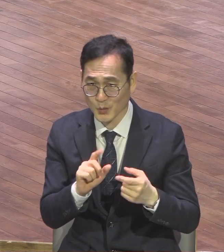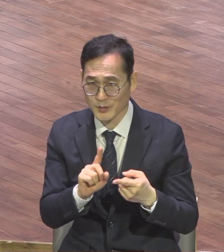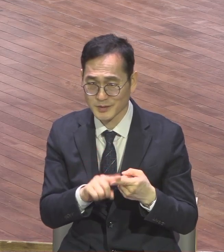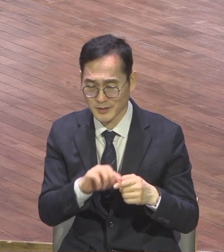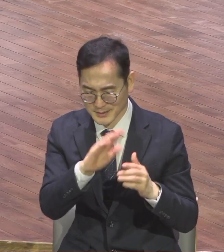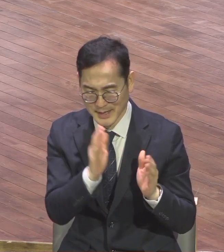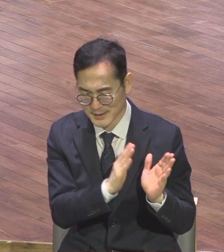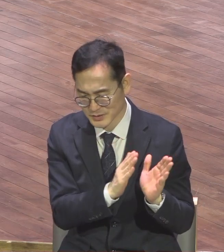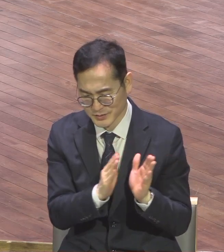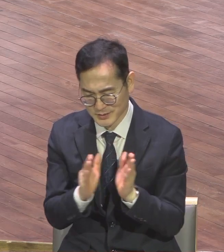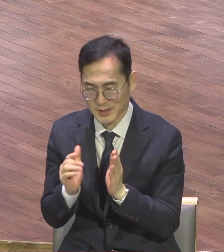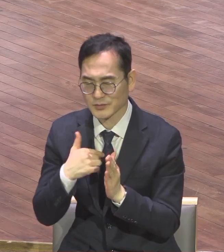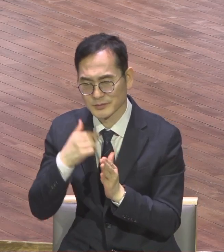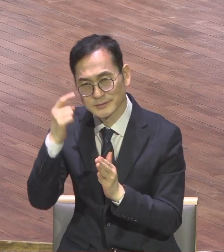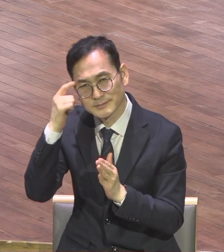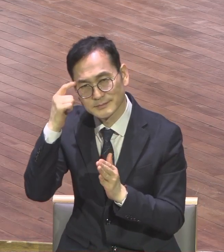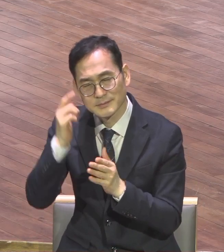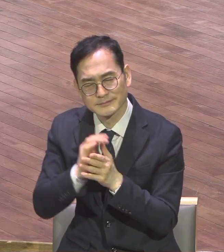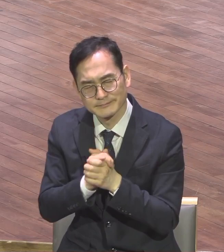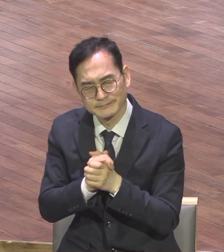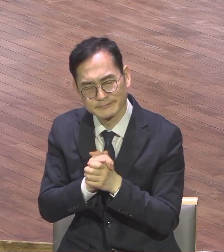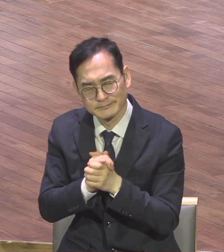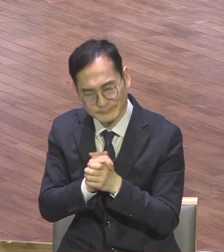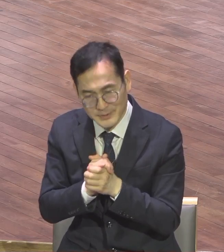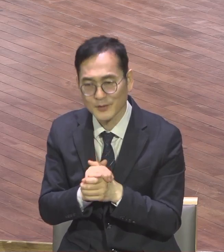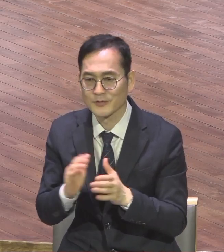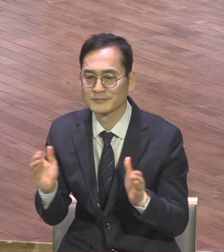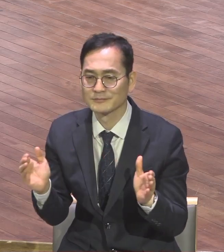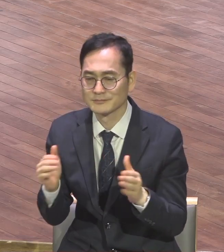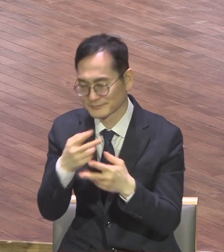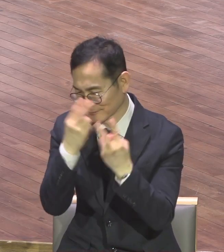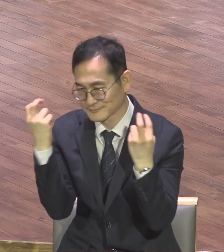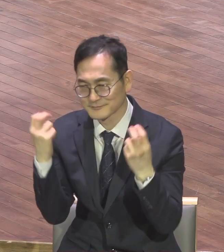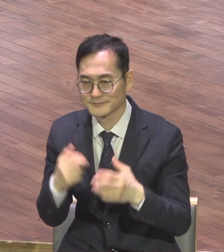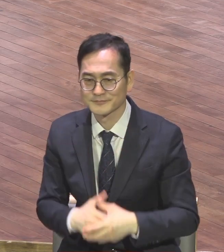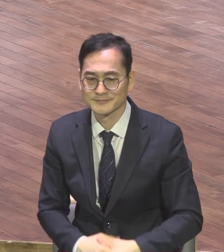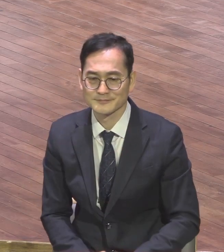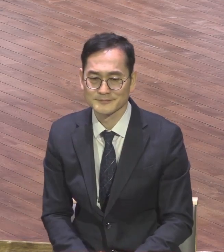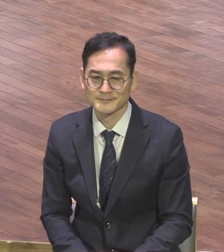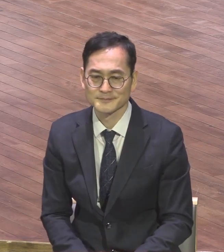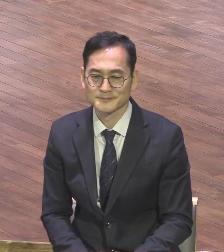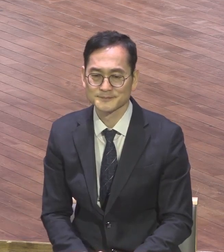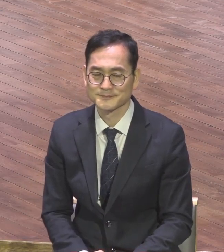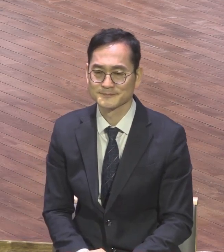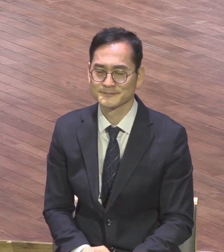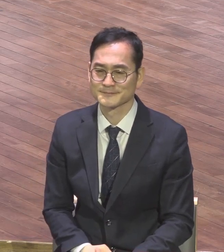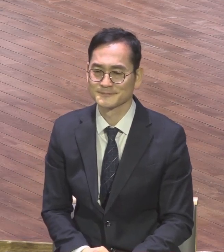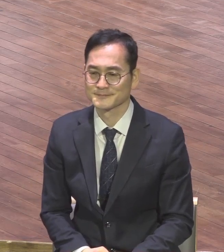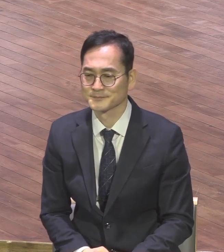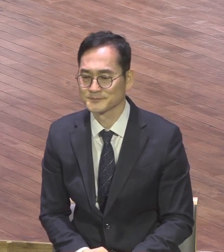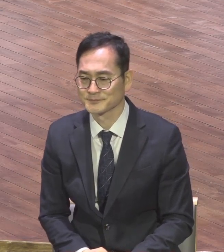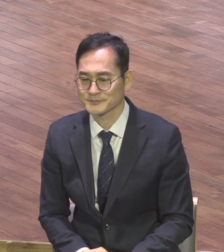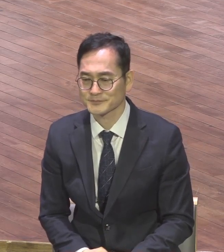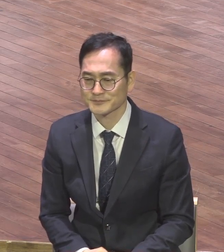말씀을 묵상하고 강단의 흐름 속에 여러분 깊이 들어가시면 진짜로